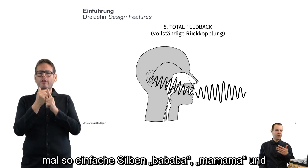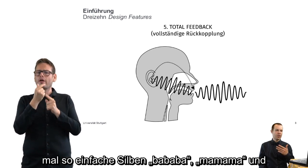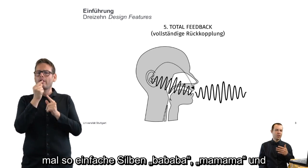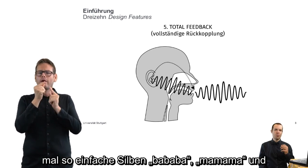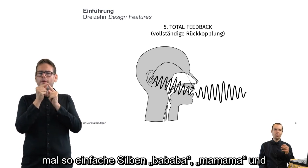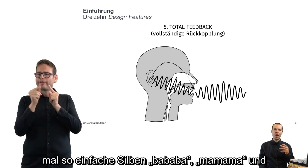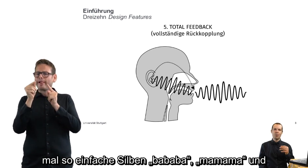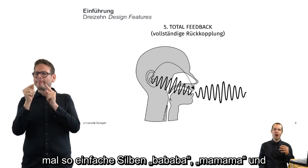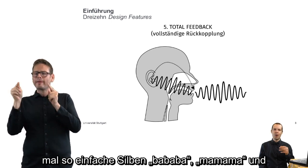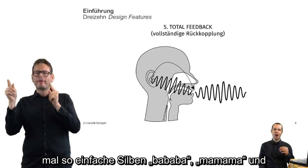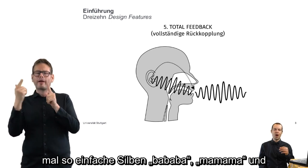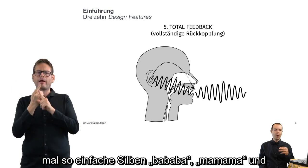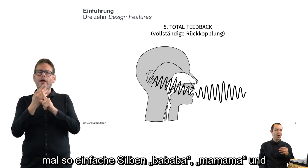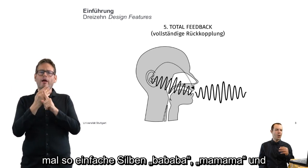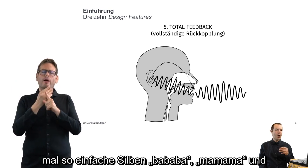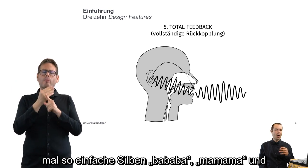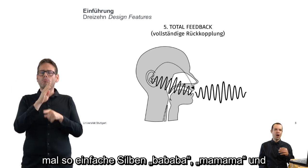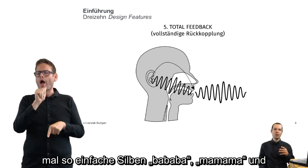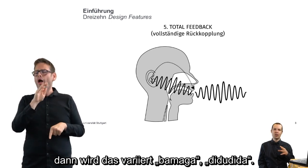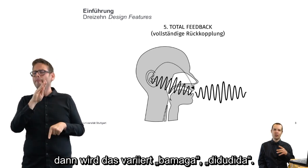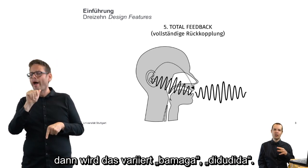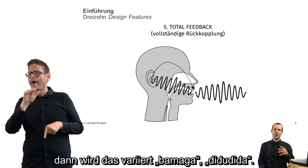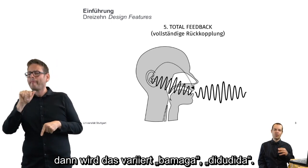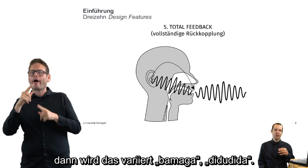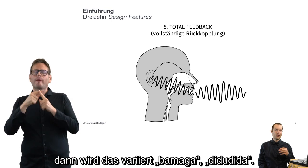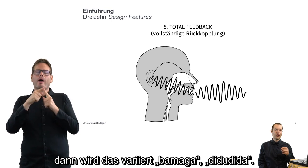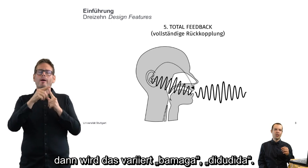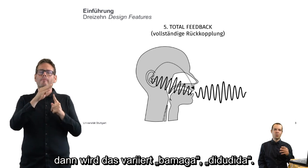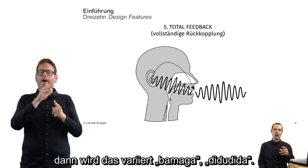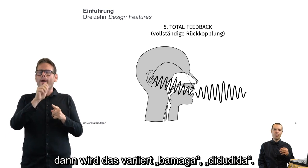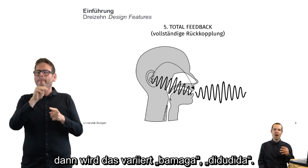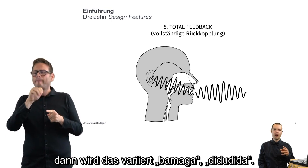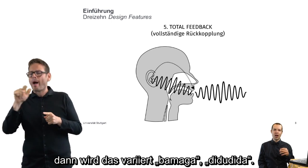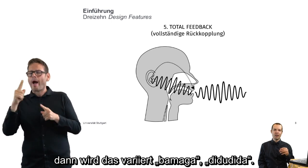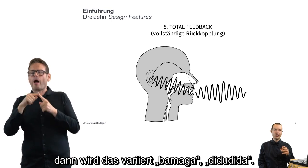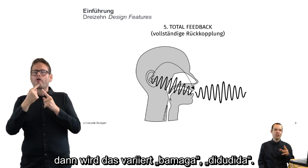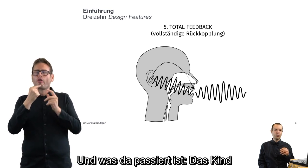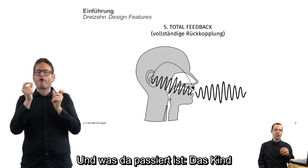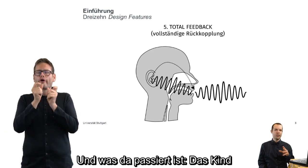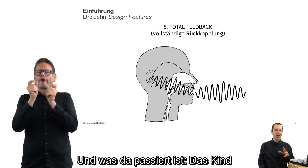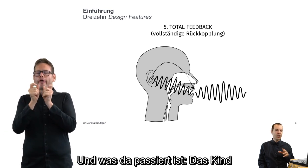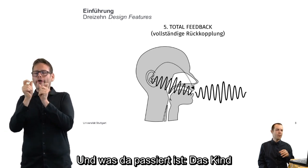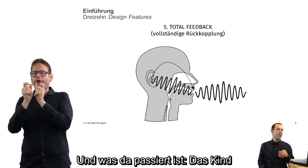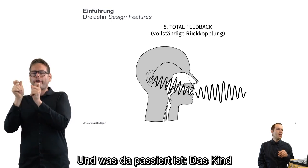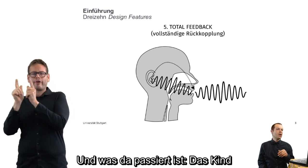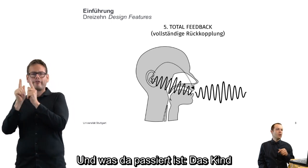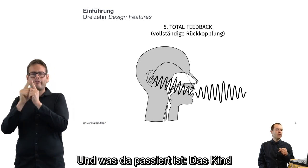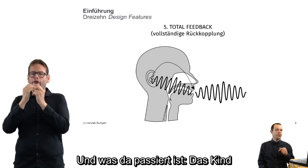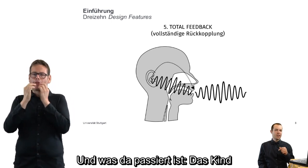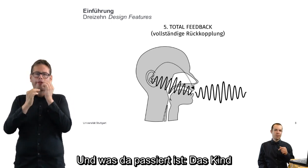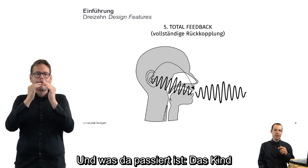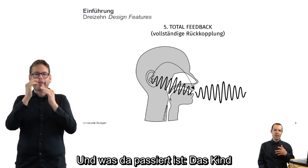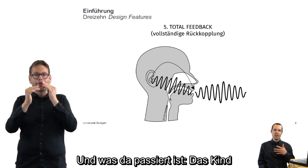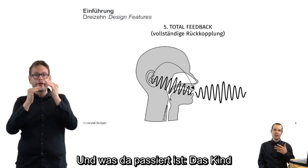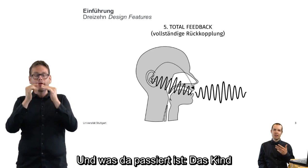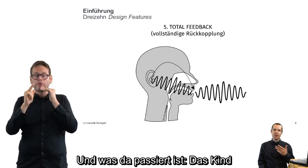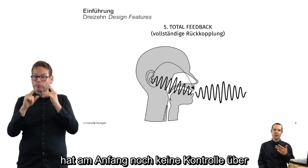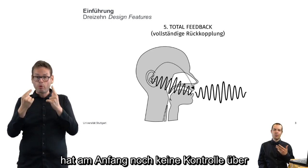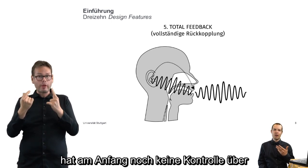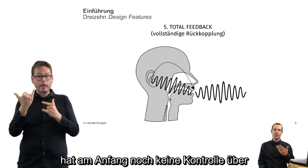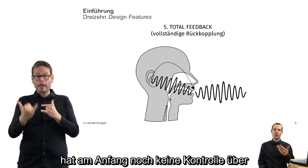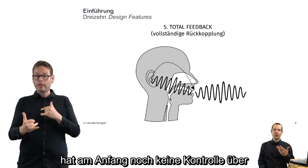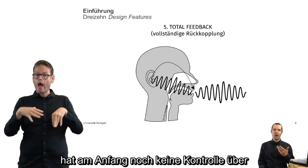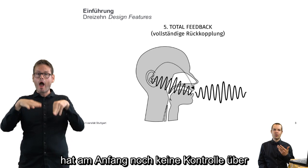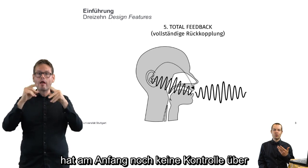erstmal so einfache Silben, Ba, Ba, Ba, Ma, Ma, Ma, Ma und dann wird es variiert, Ba, Ma, Ga, Di, Du, Di, Da. Und was da passiert ist, das